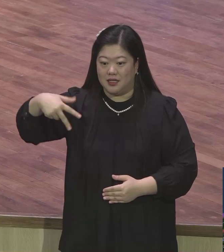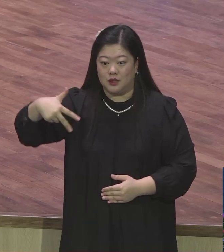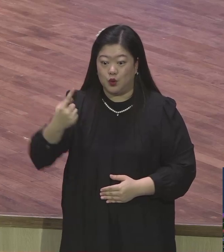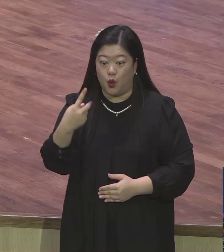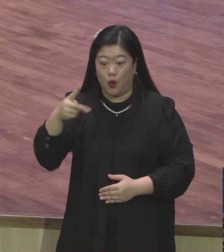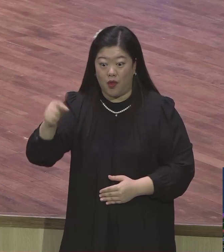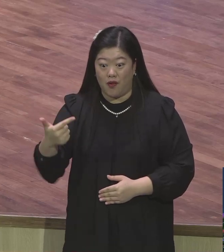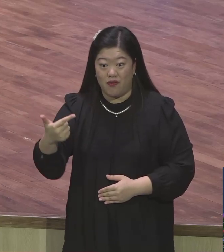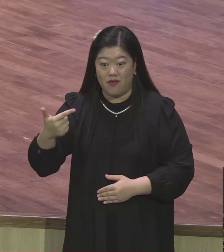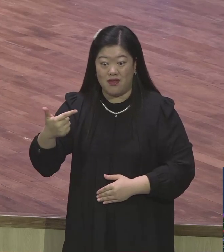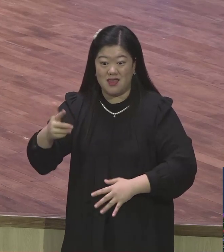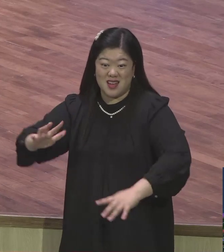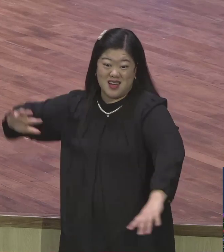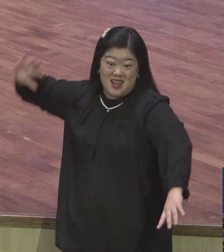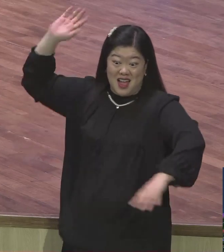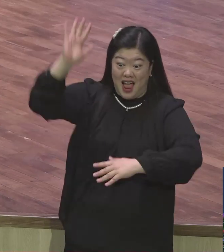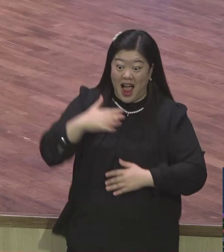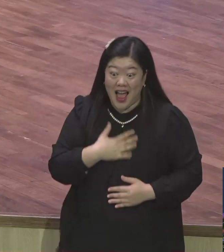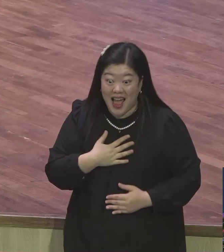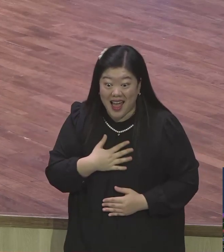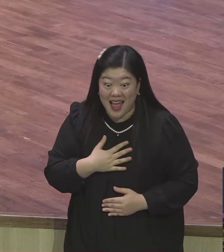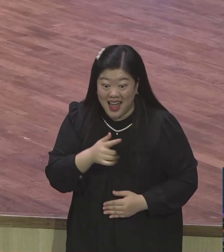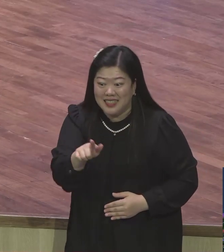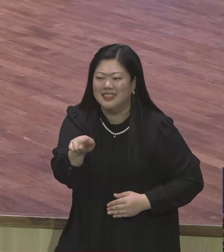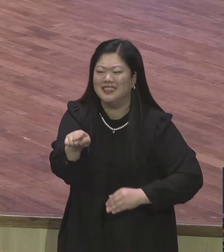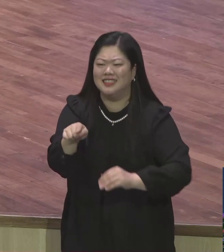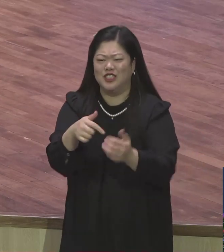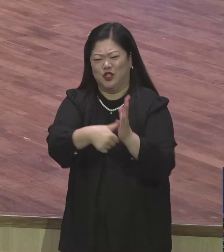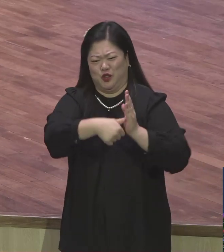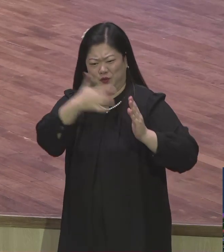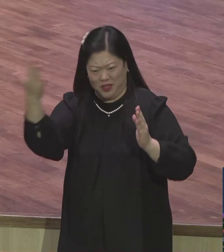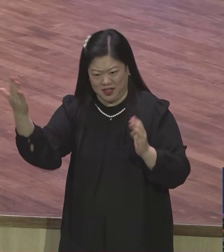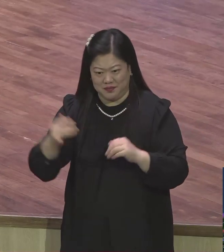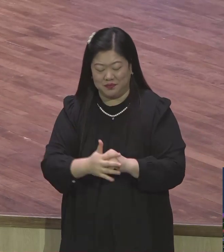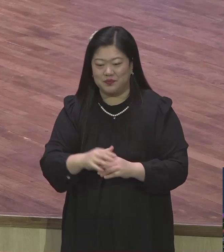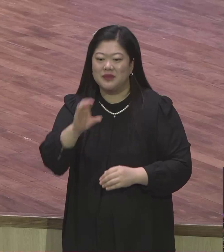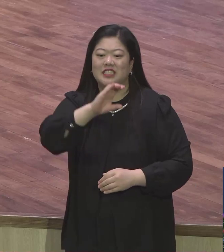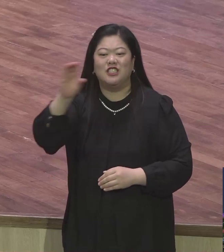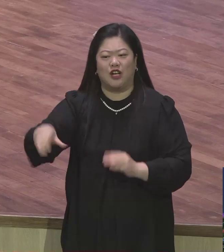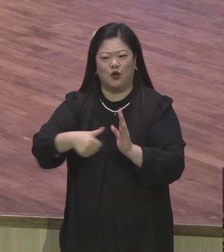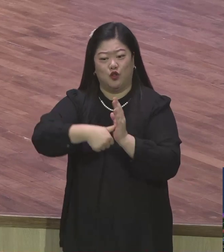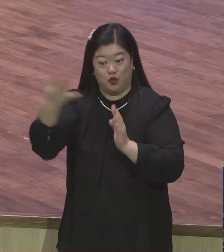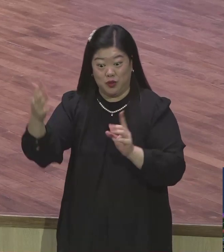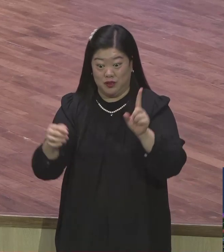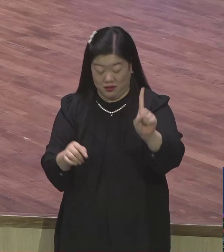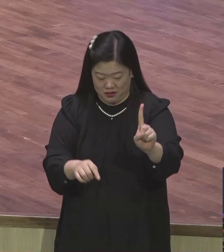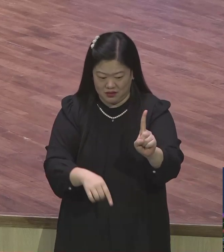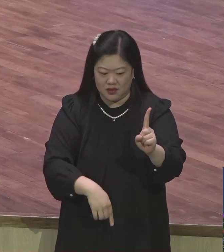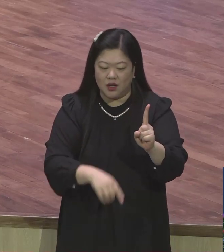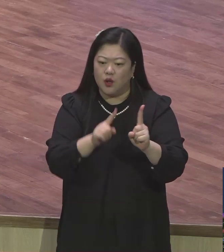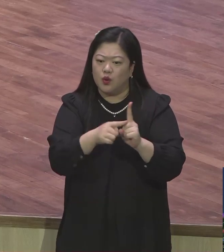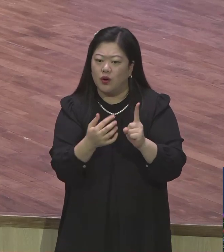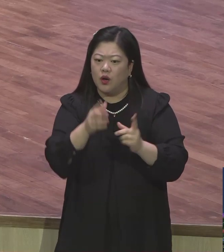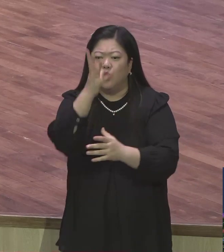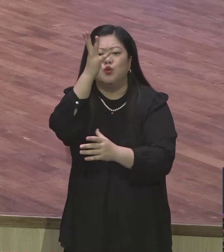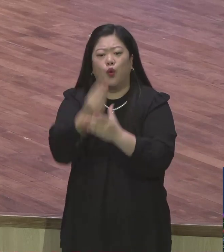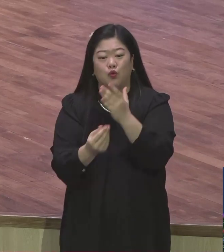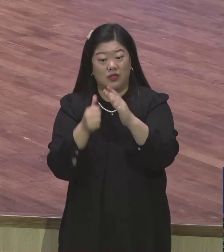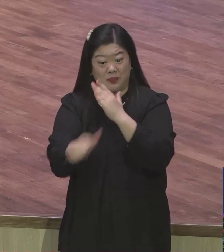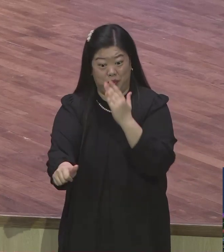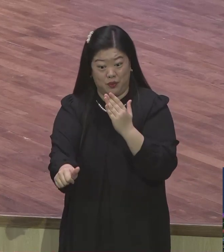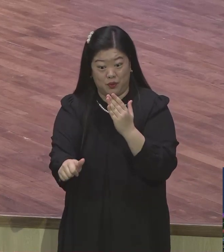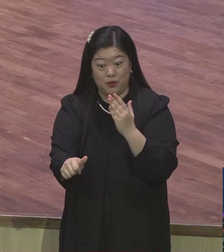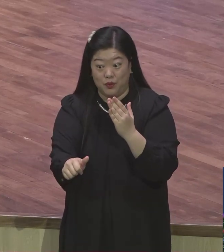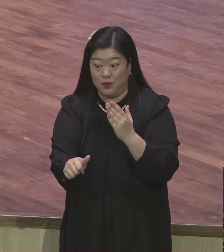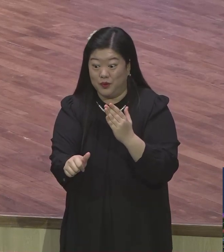아십니까? 네, 시카고 있었어요. 그러니까 이 시카고 불스에 있었는데 마이클 조던, 그게 이제 농구하면 대표적인